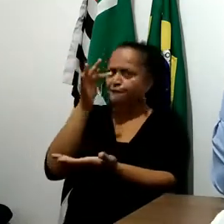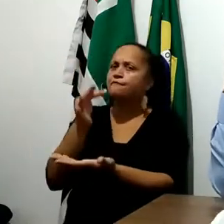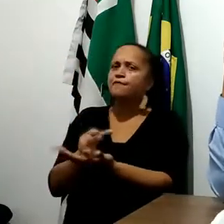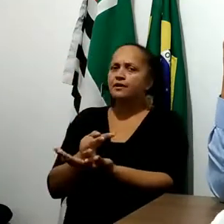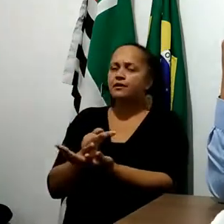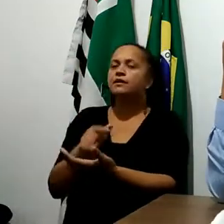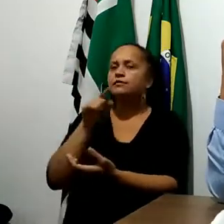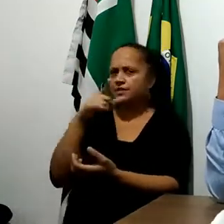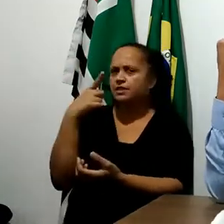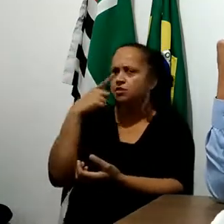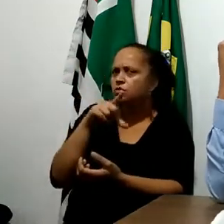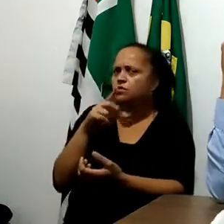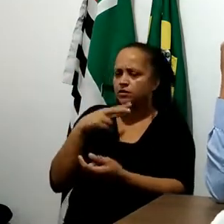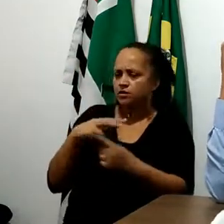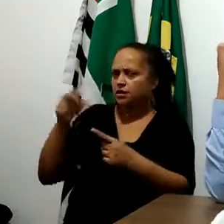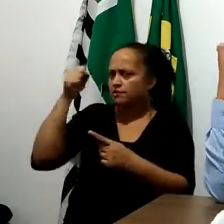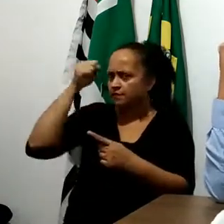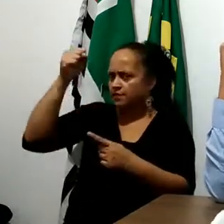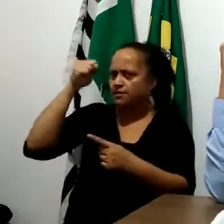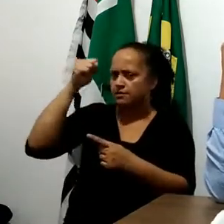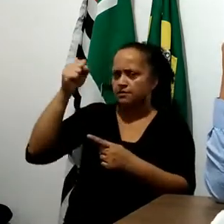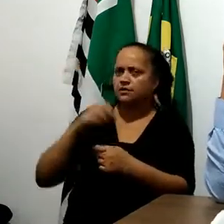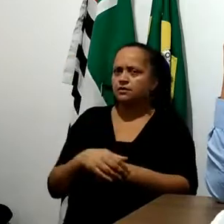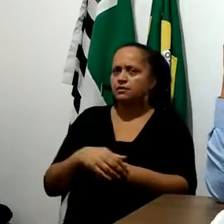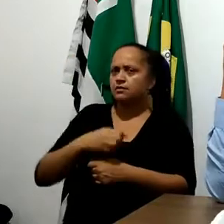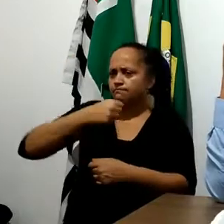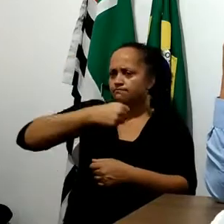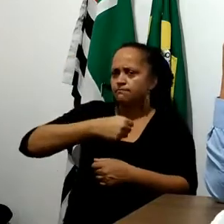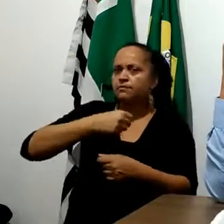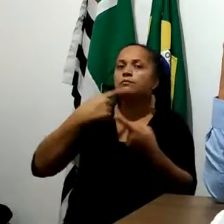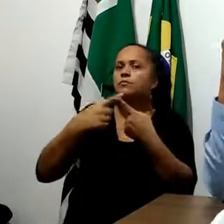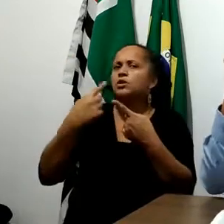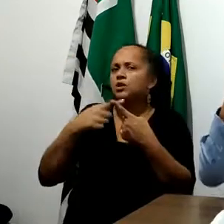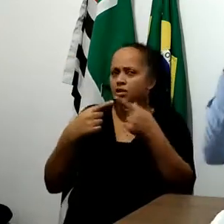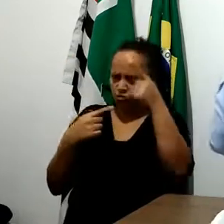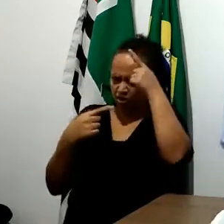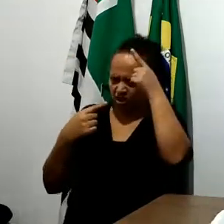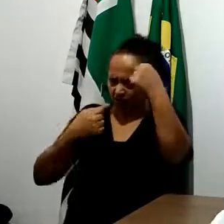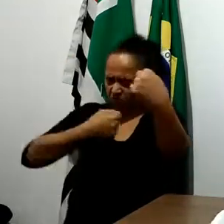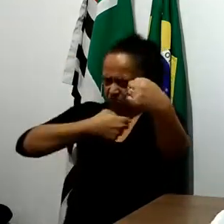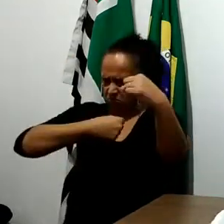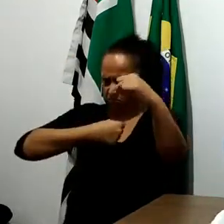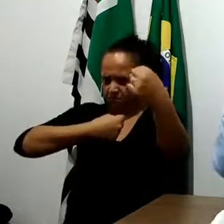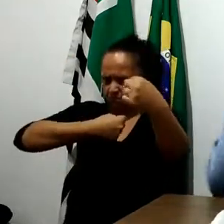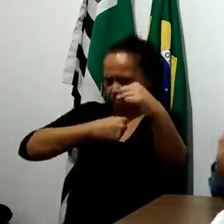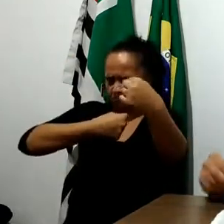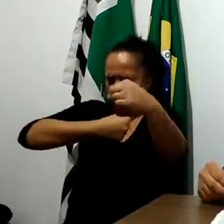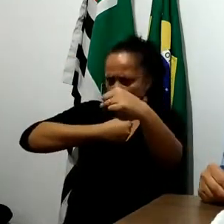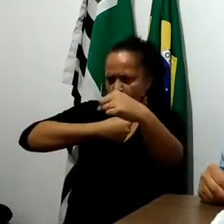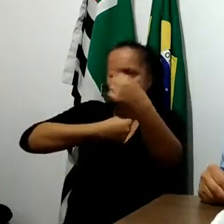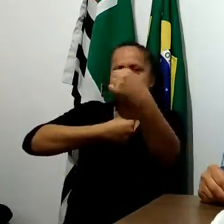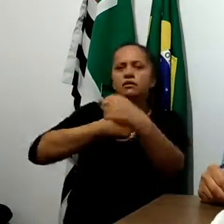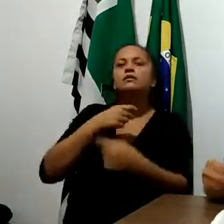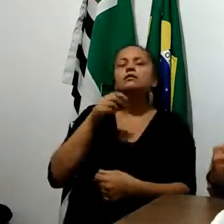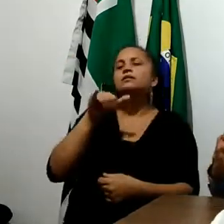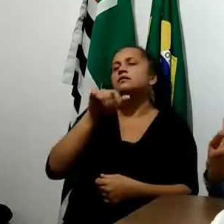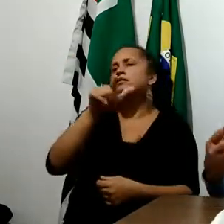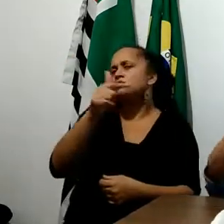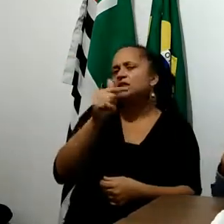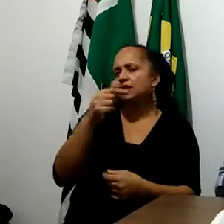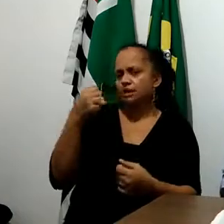consiga vencer as setas malignas que vai ser lançada. Se você não tiver um escudo te protegendo aqui,